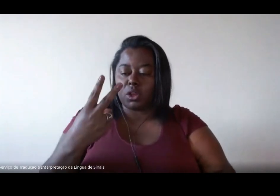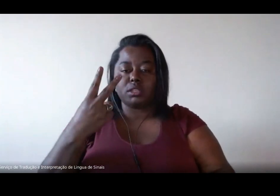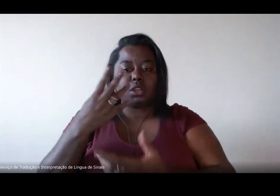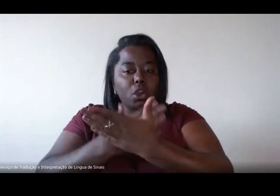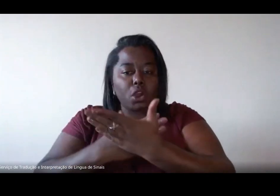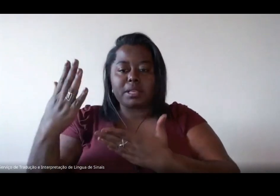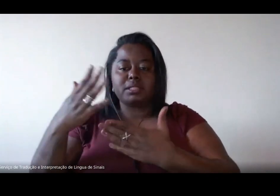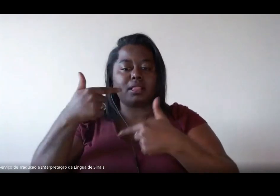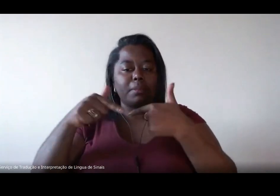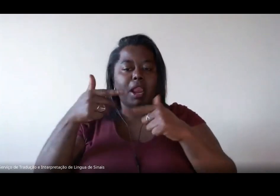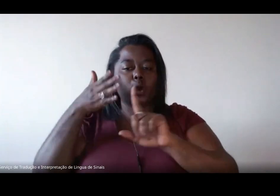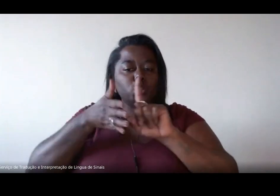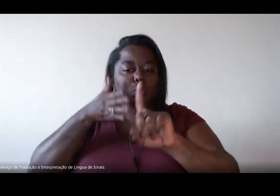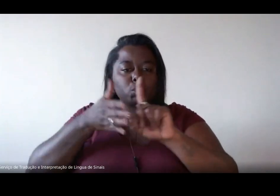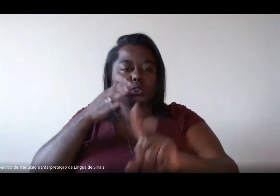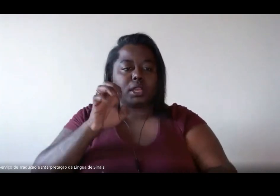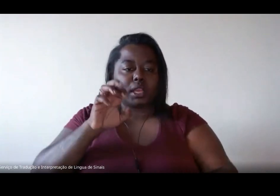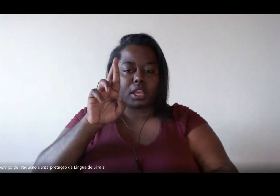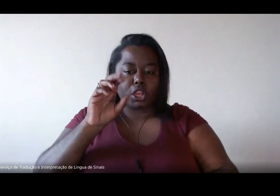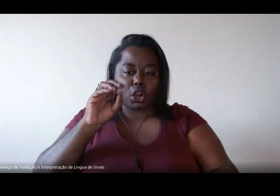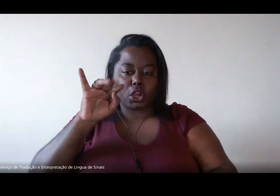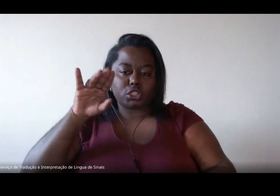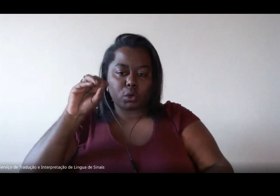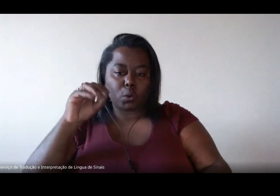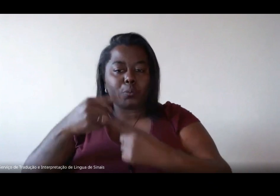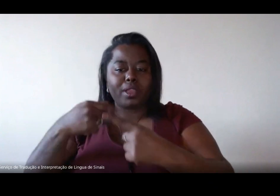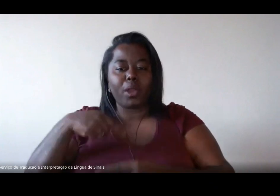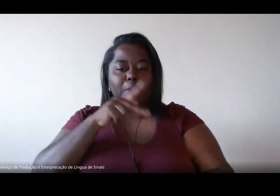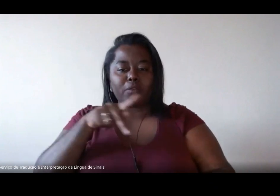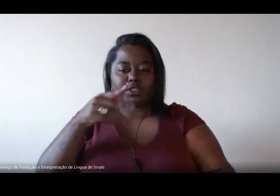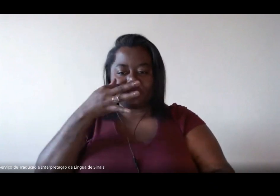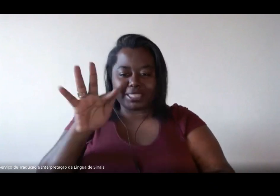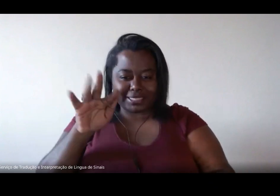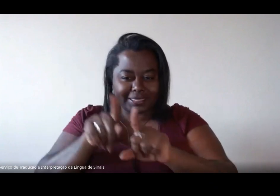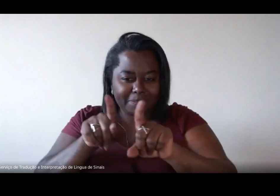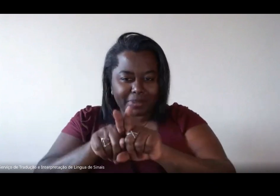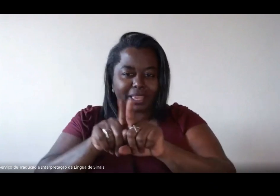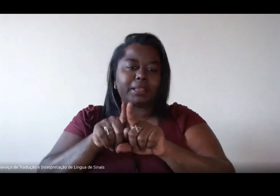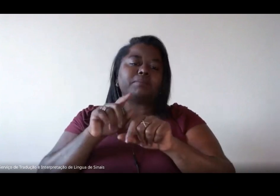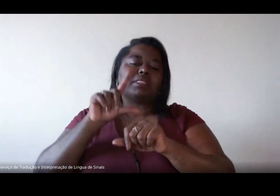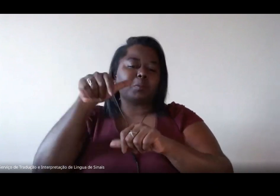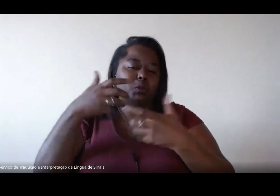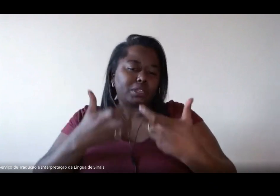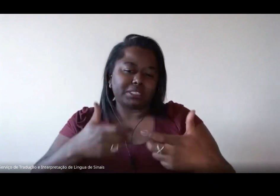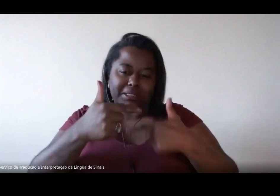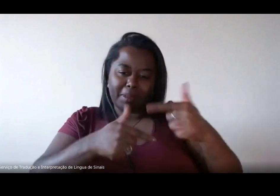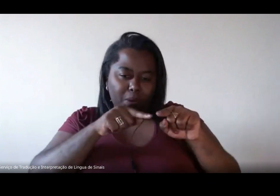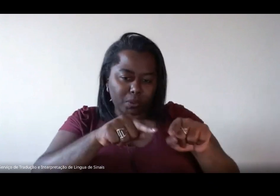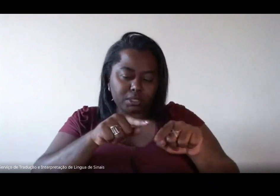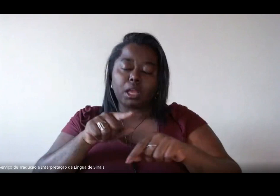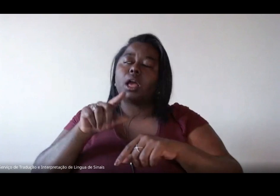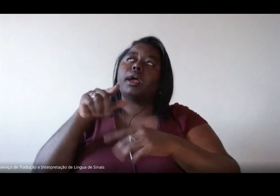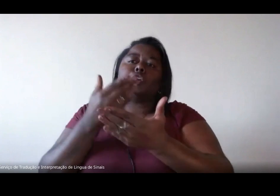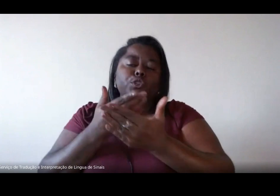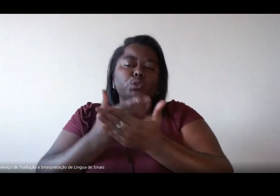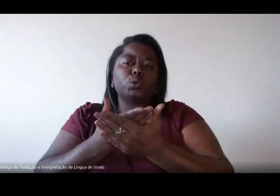com discursos eróticos, que eu era professora de francês também, discursos eróticos, depois trabalhei, cansei de trabalhar com isso,